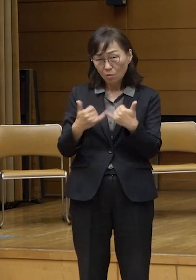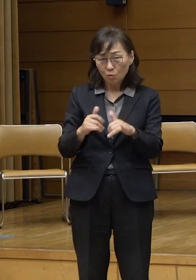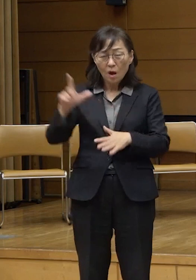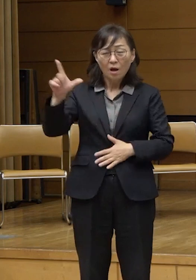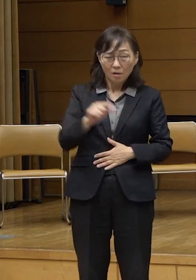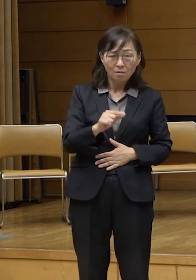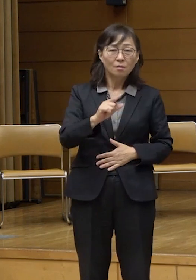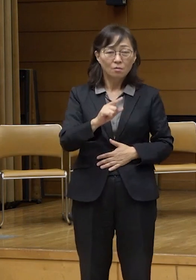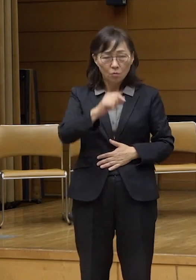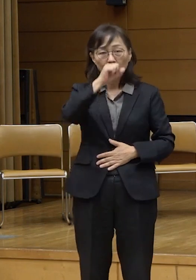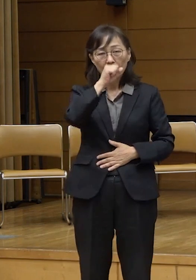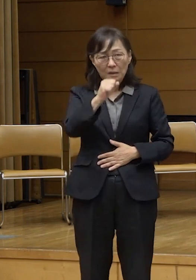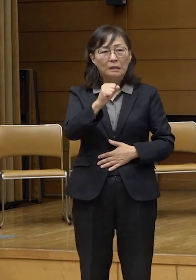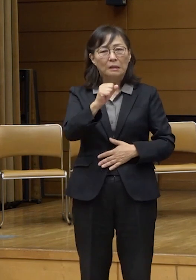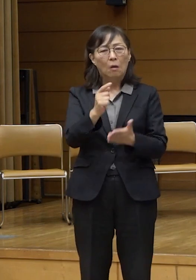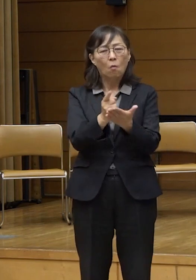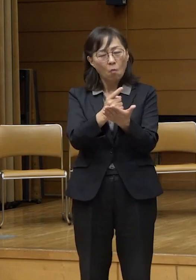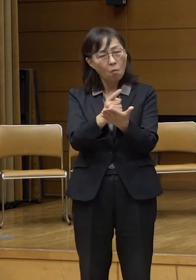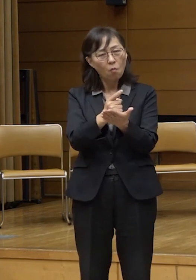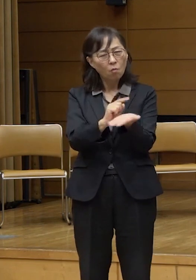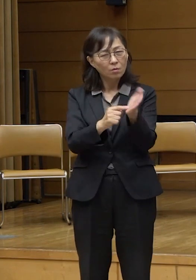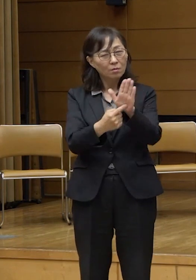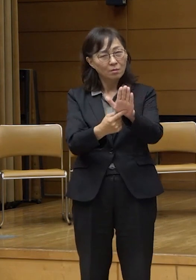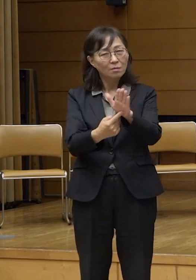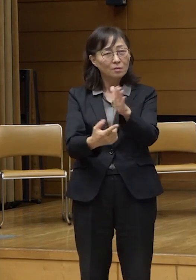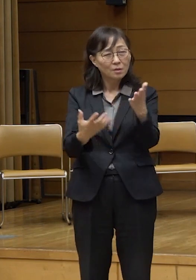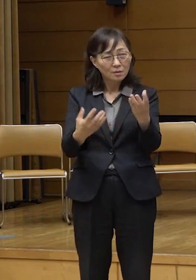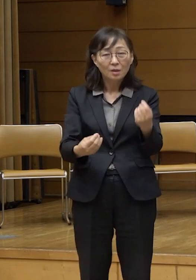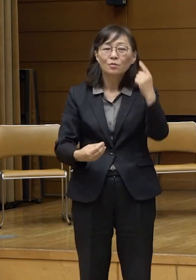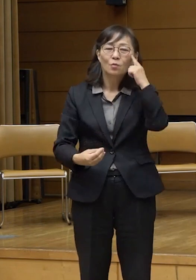良くない、いい状況に来ているのかなというふうには感じます。